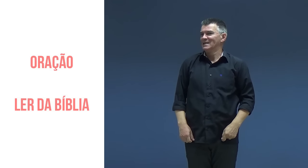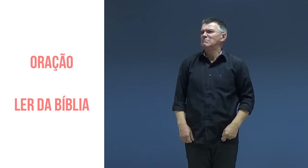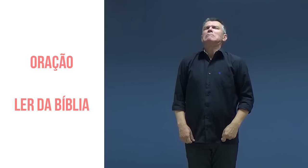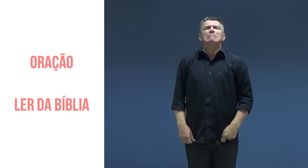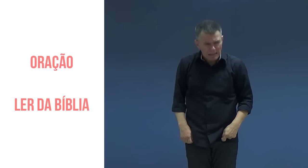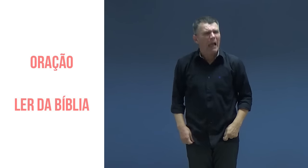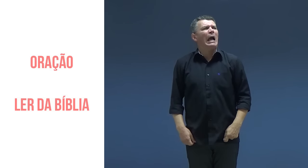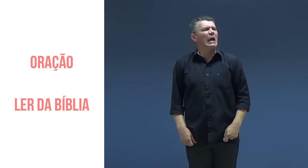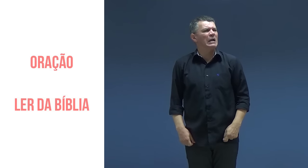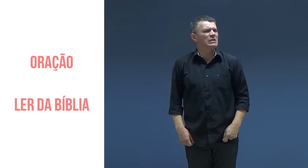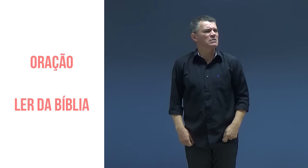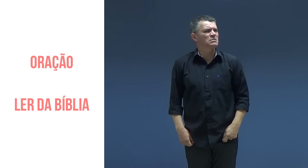sim.